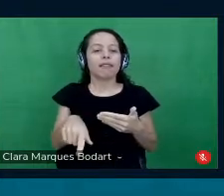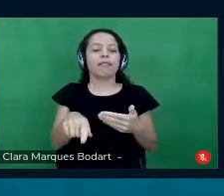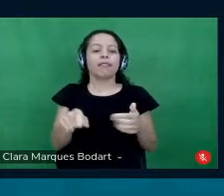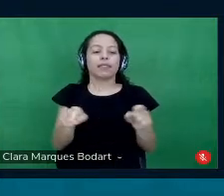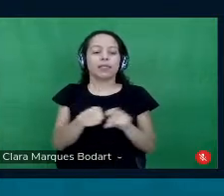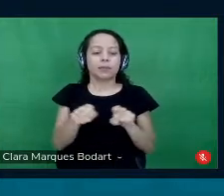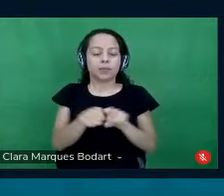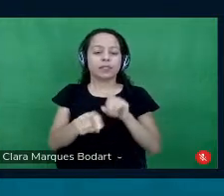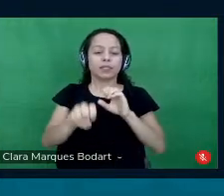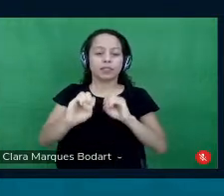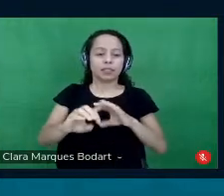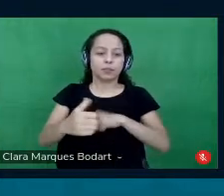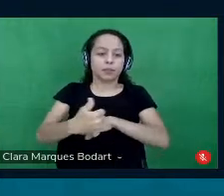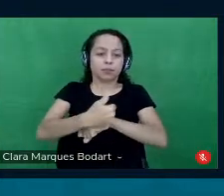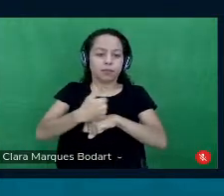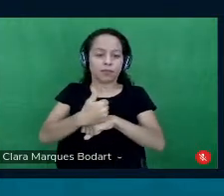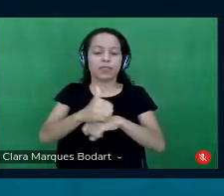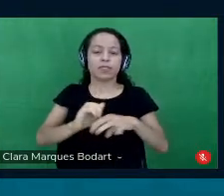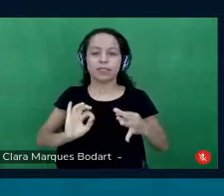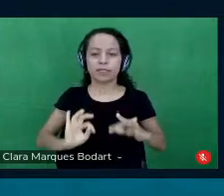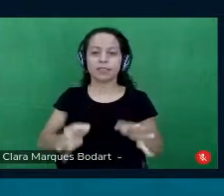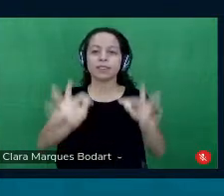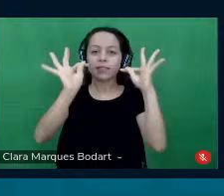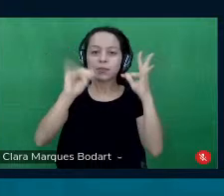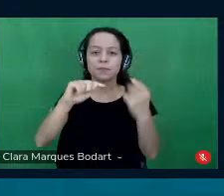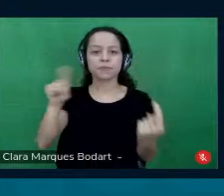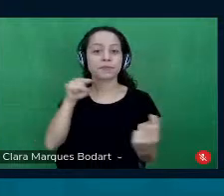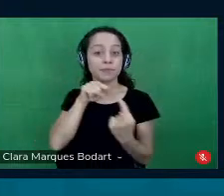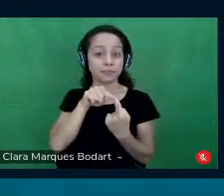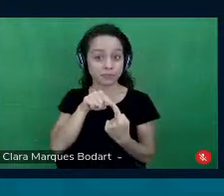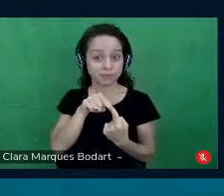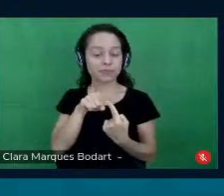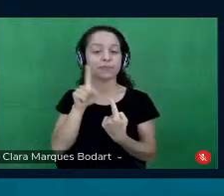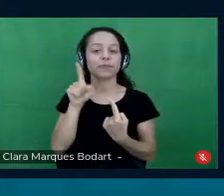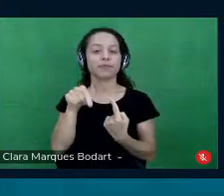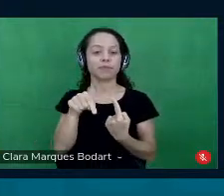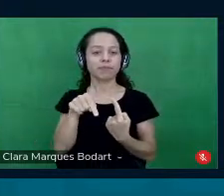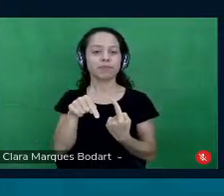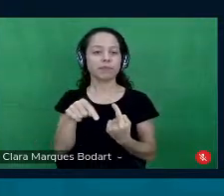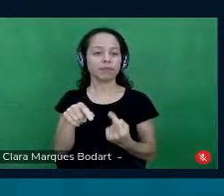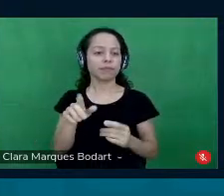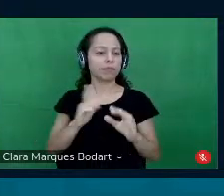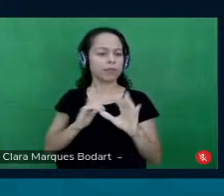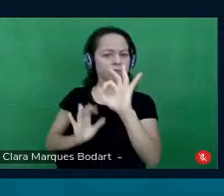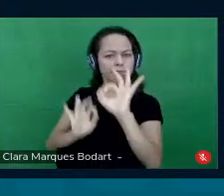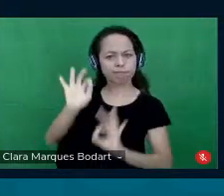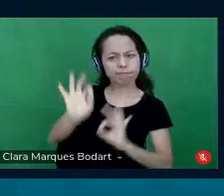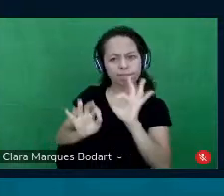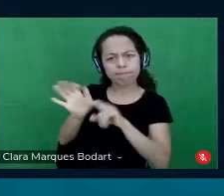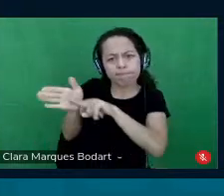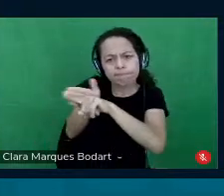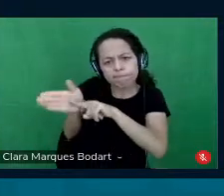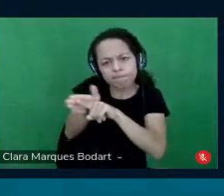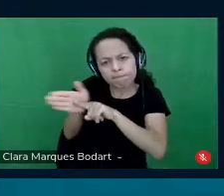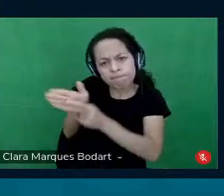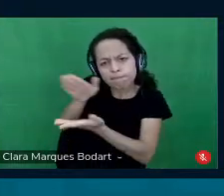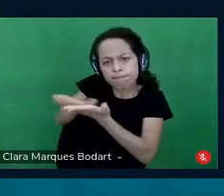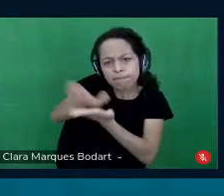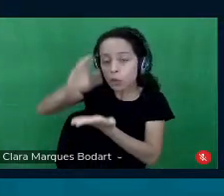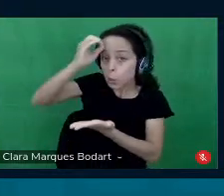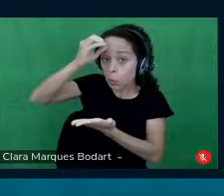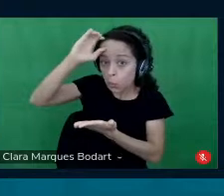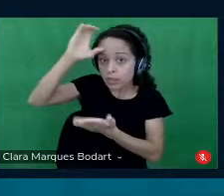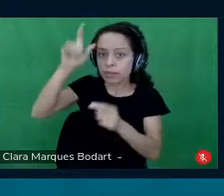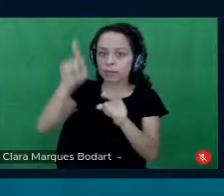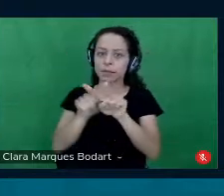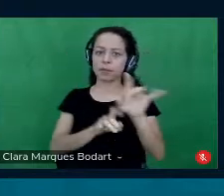também em educação profissional e tecnológica, visando tanto a produção de conhecimentos como o desenvolvimento de produtos por